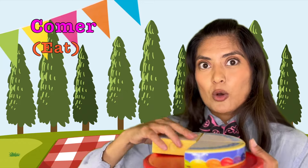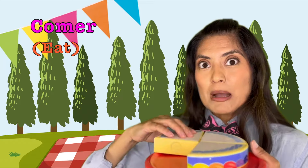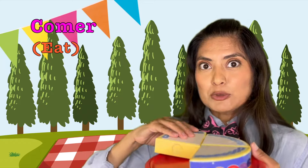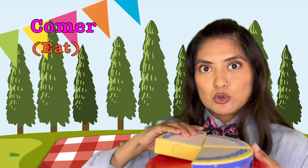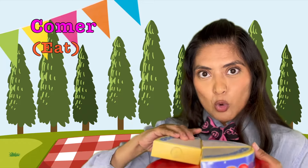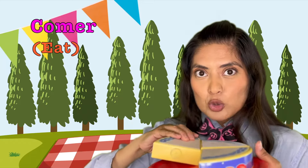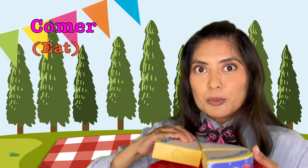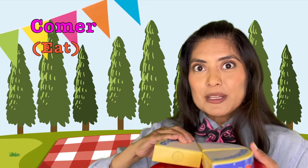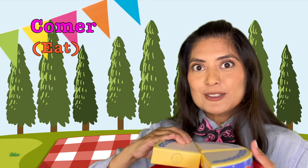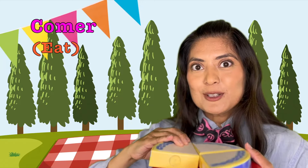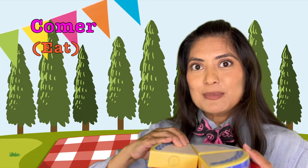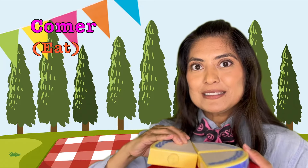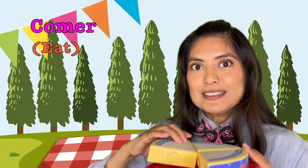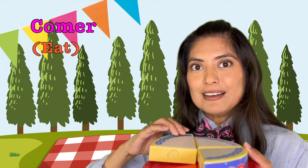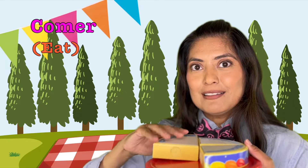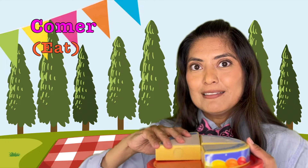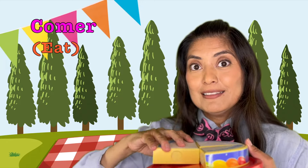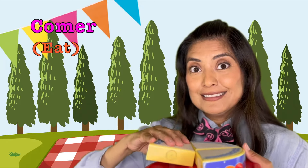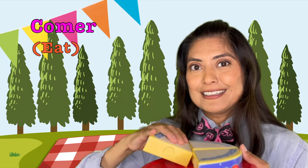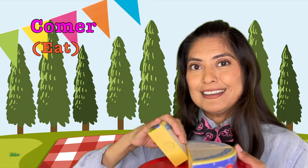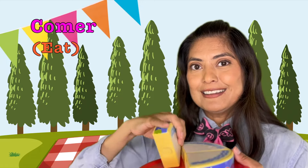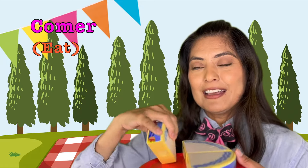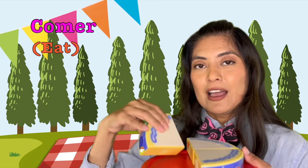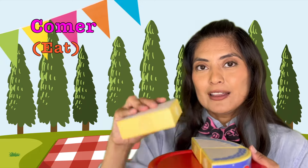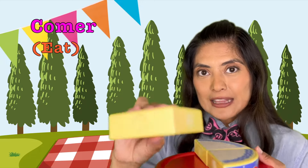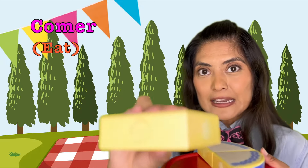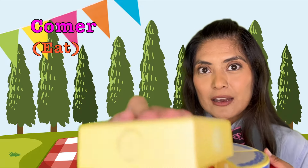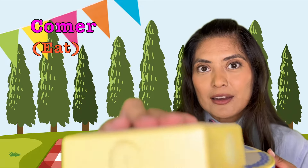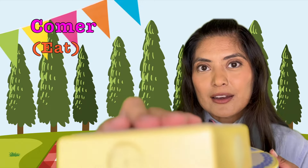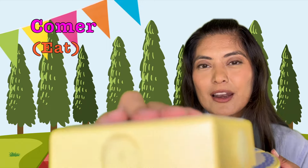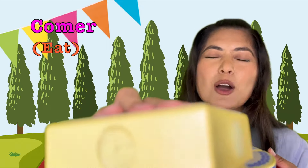Comamos otro pedazo de pastel. ¿Sí? Ten.